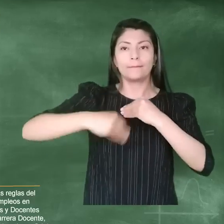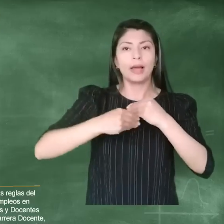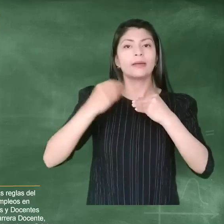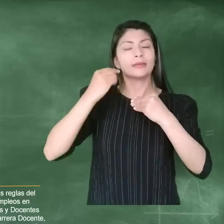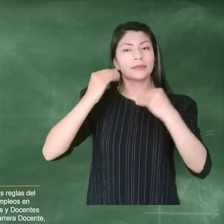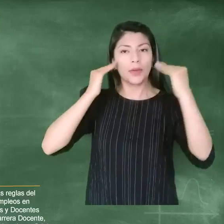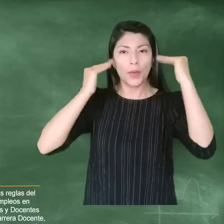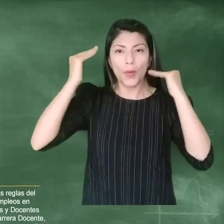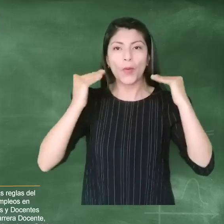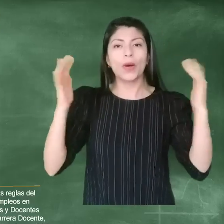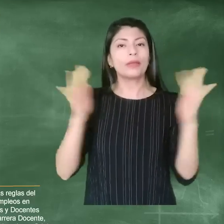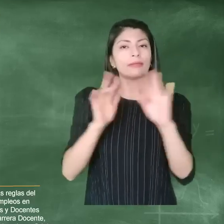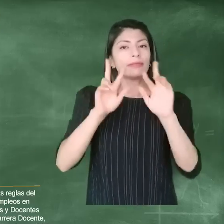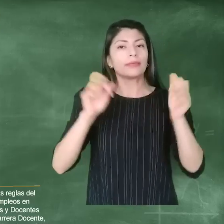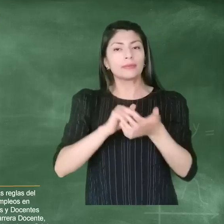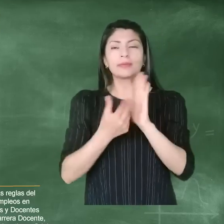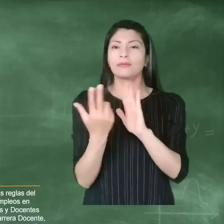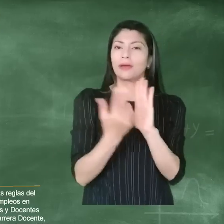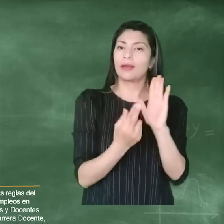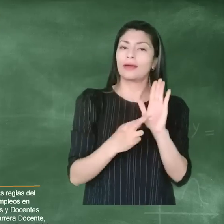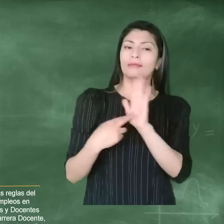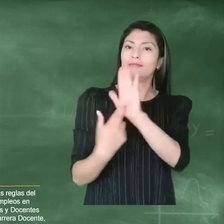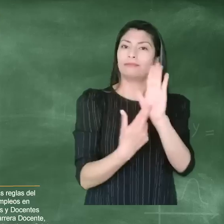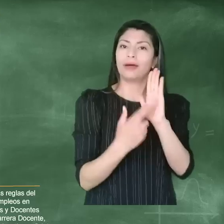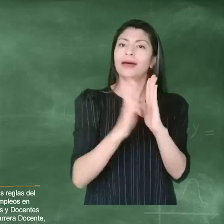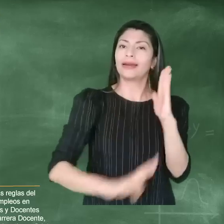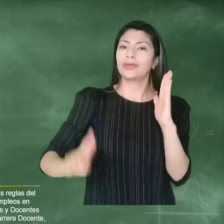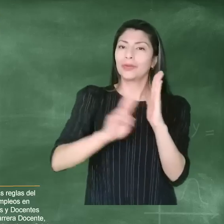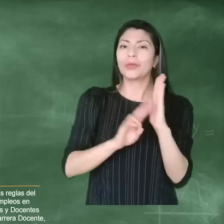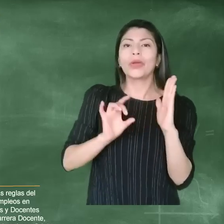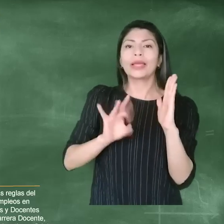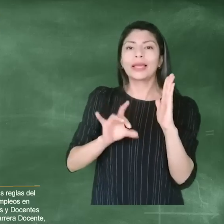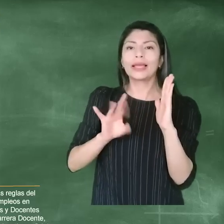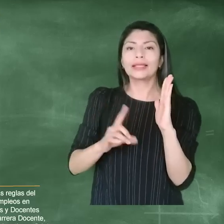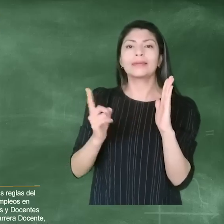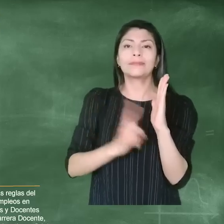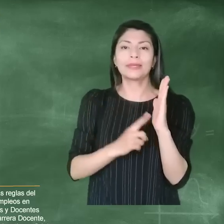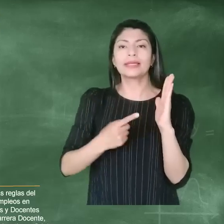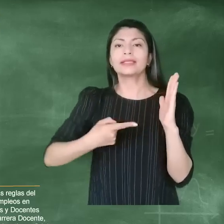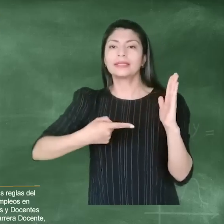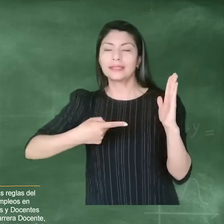Funciones, Requisitos y Competencias adoptado mediante Resolución número